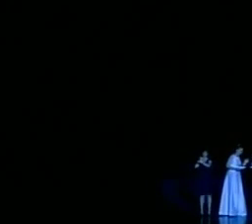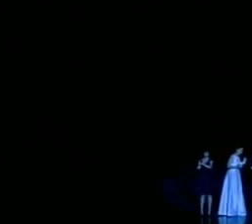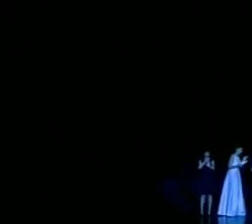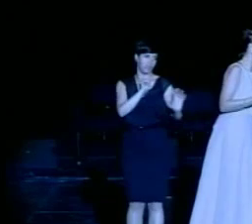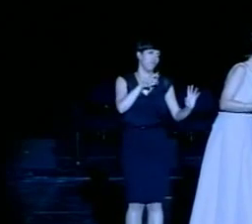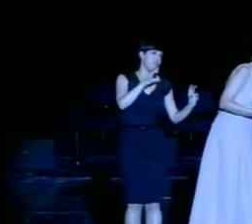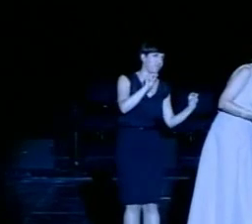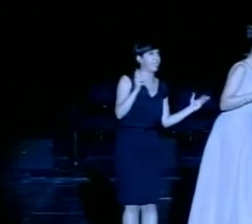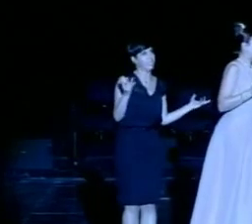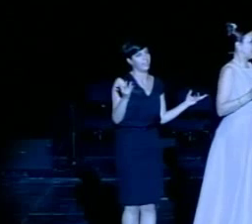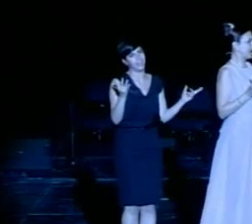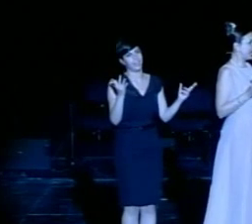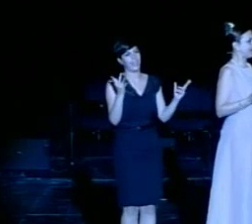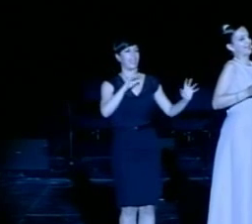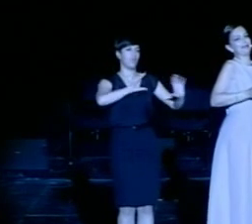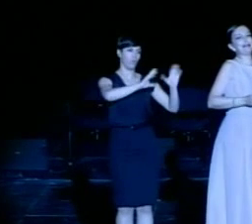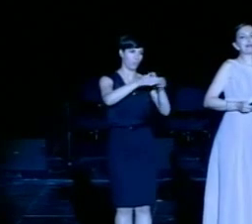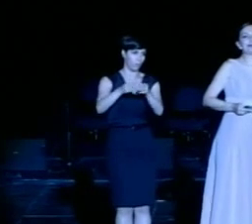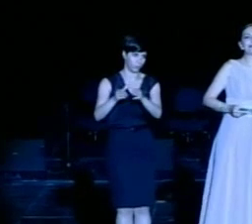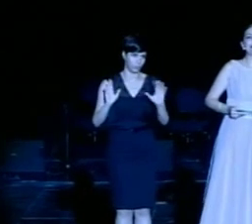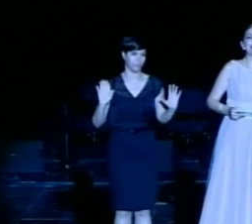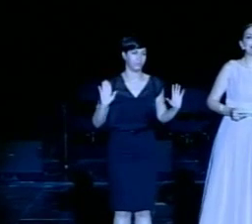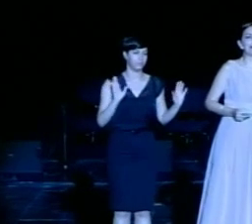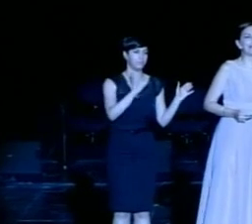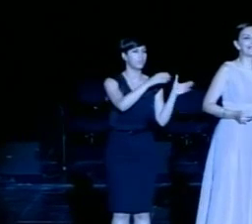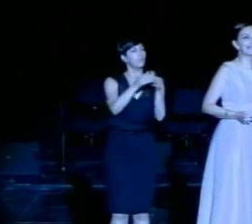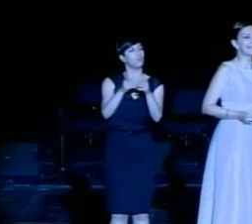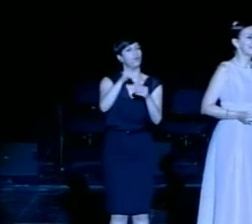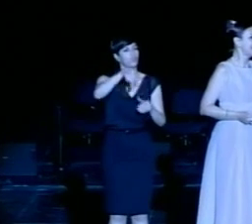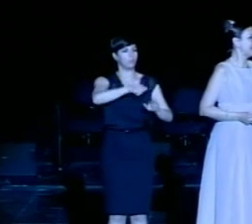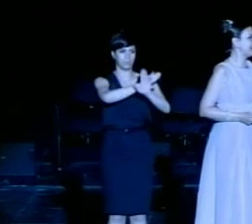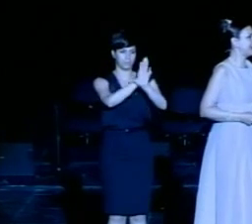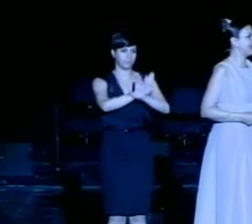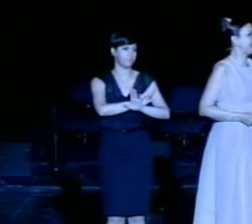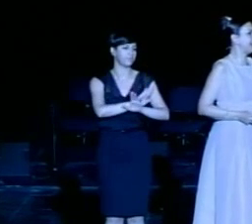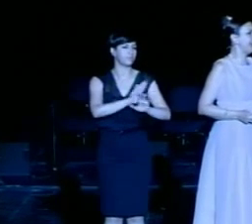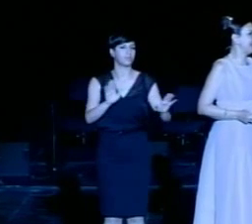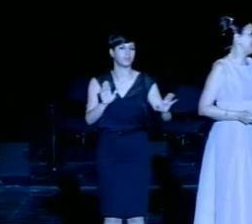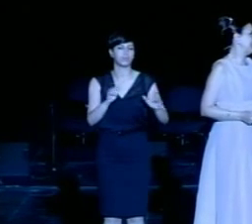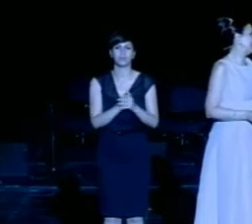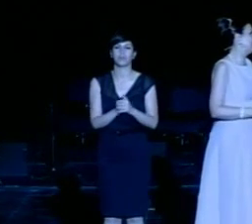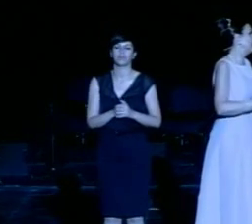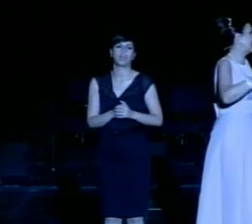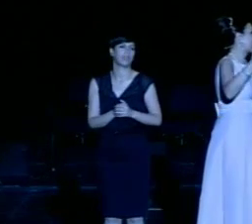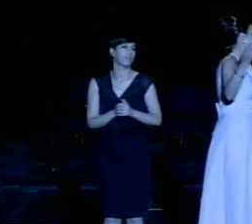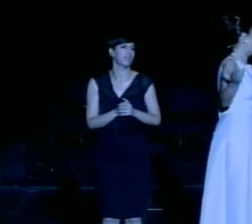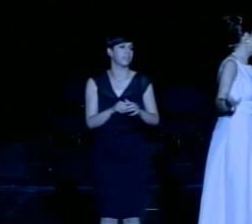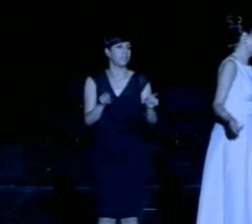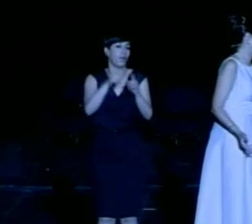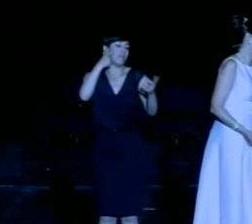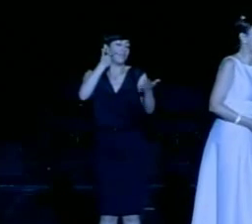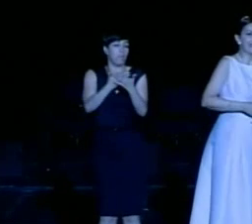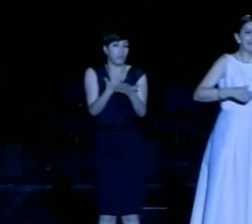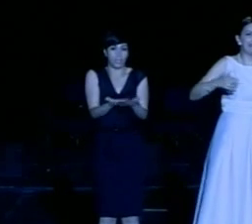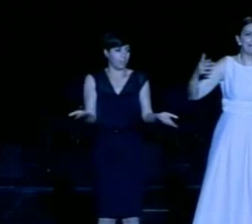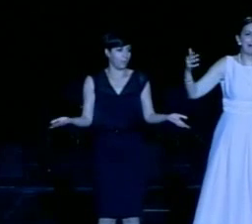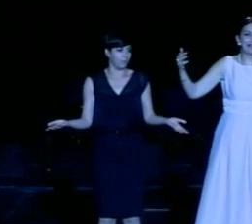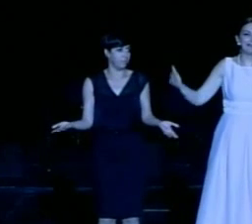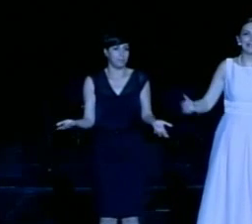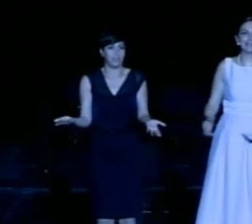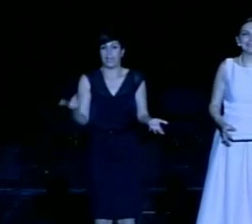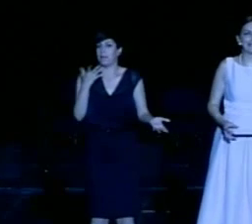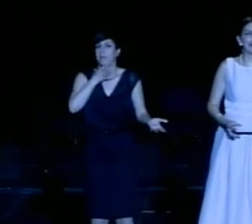Bueno, fin de actuaciones en sí, de los grupos participantes con esta demostración